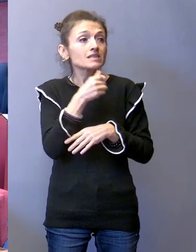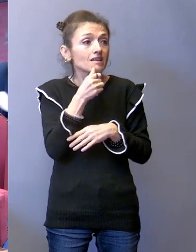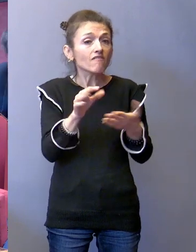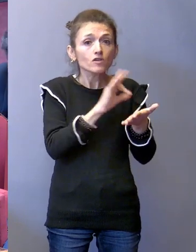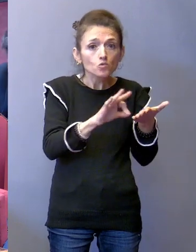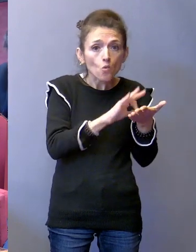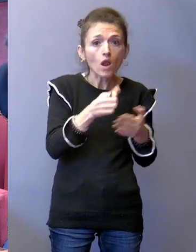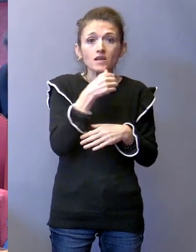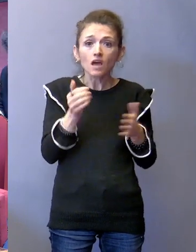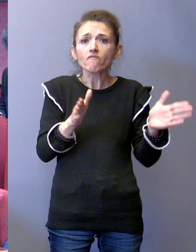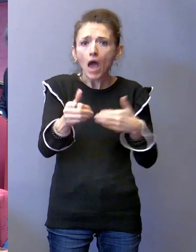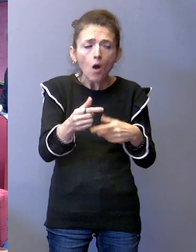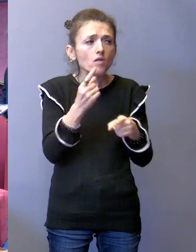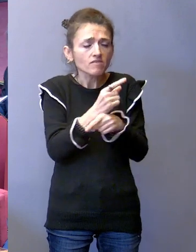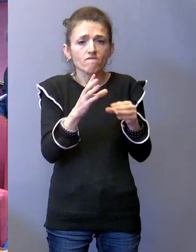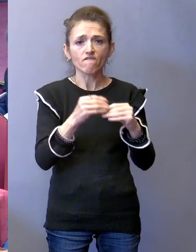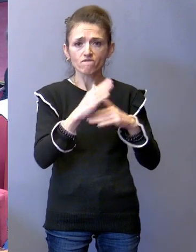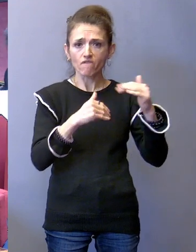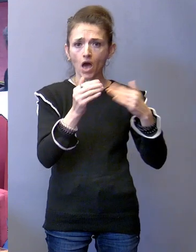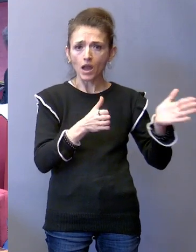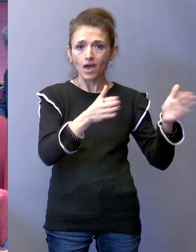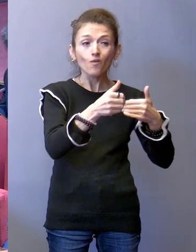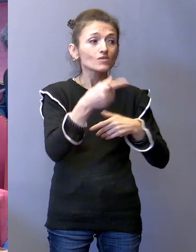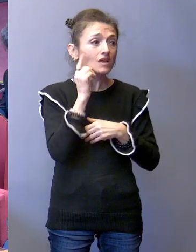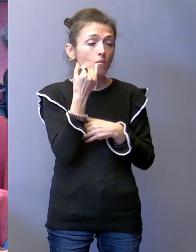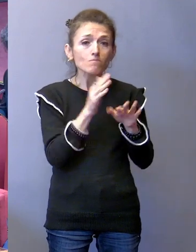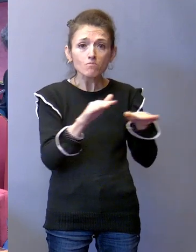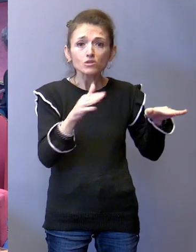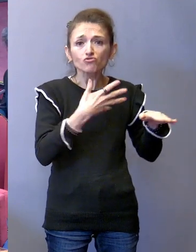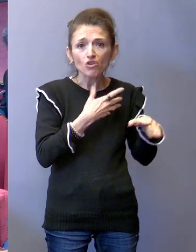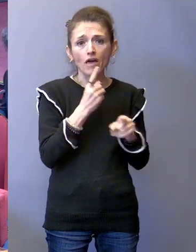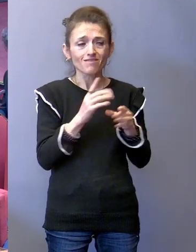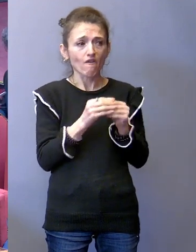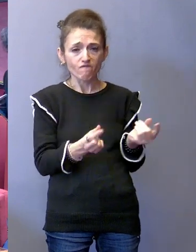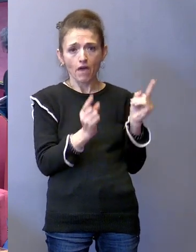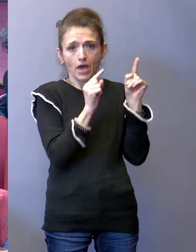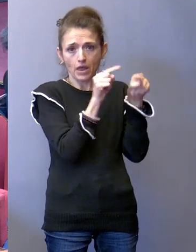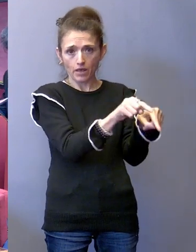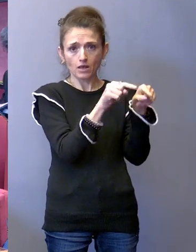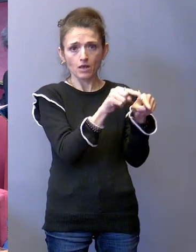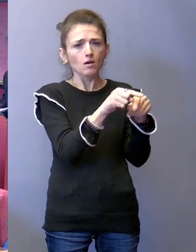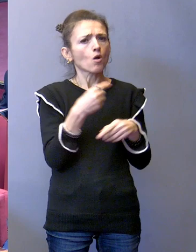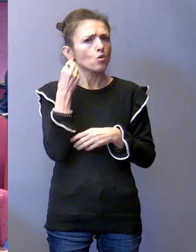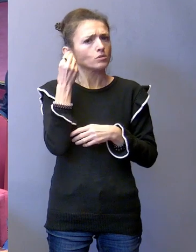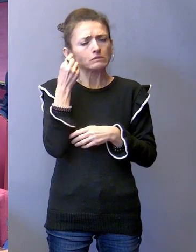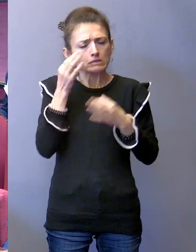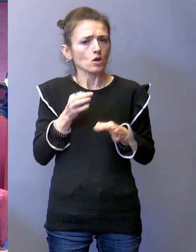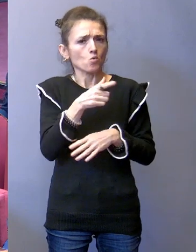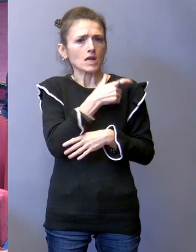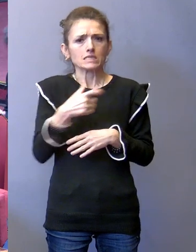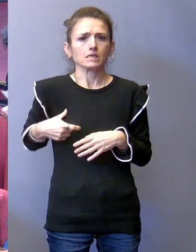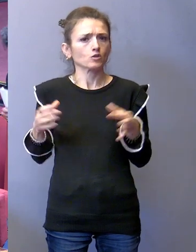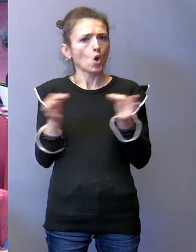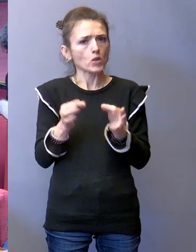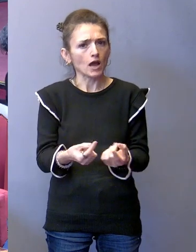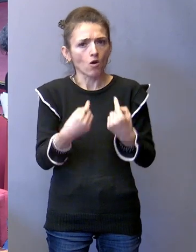un'aula lì si fa l'aula se ci sono i bambini si fa lì e io sono d'accordo che il sindaco su questa è d'accordissimo come lo dico perché lo